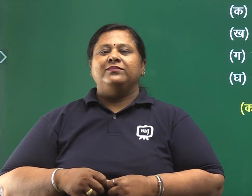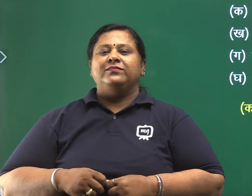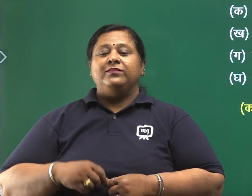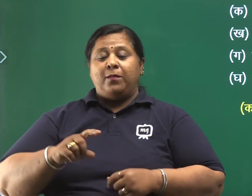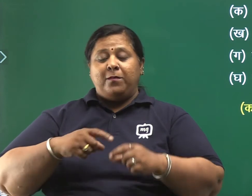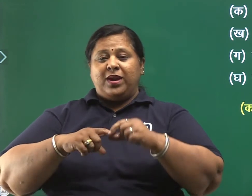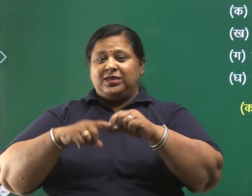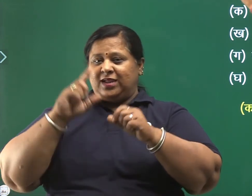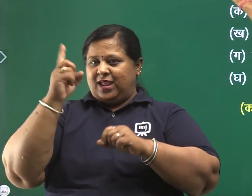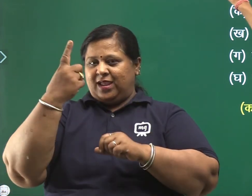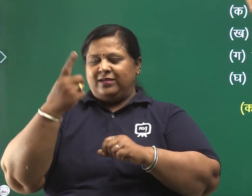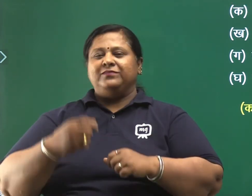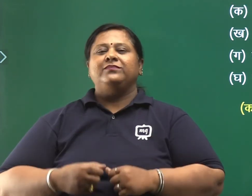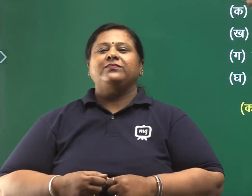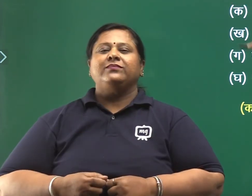प्रश्न 1,